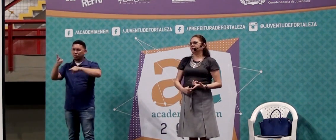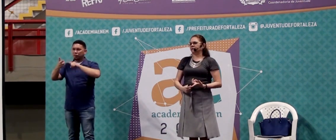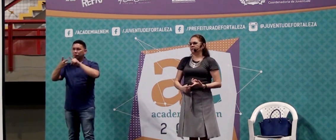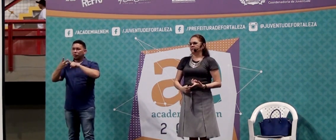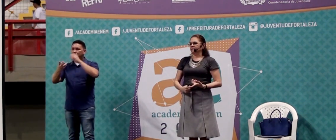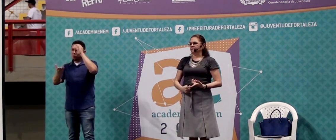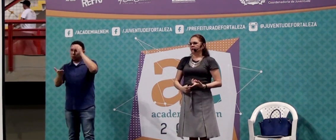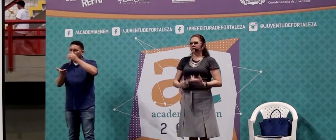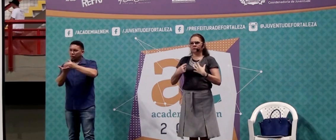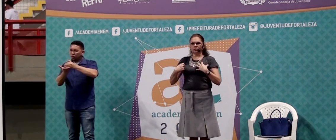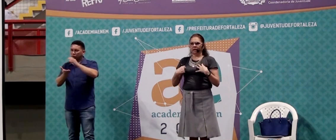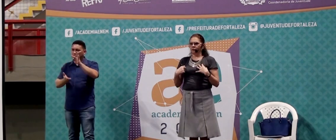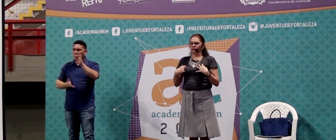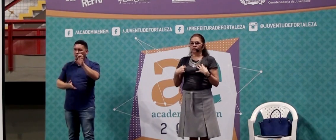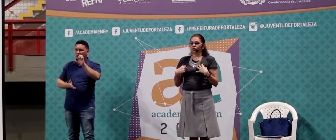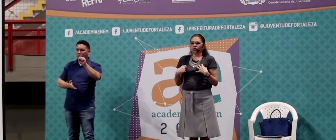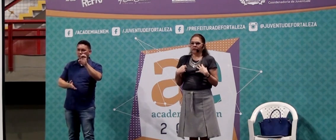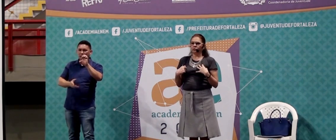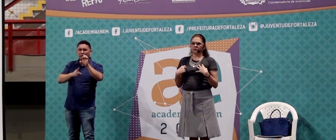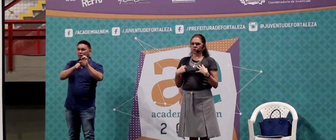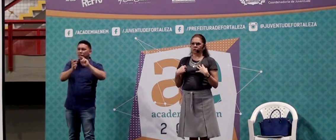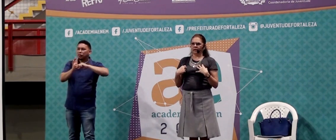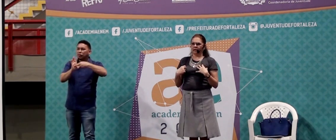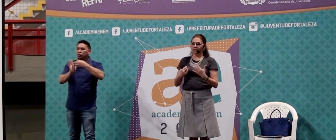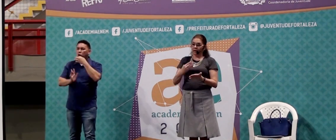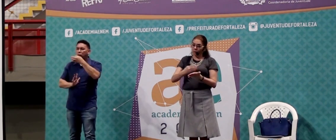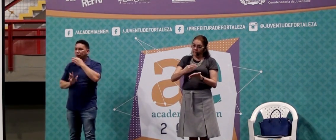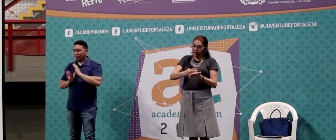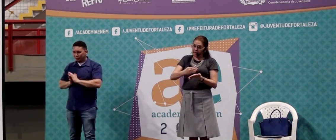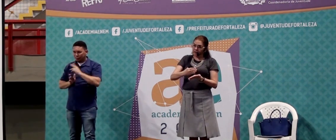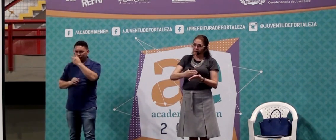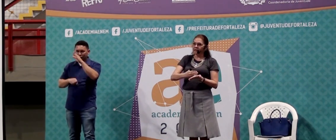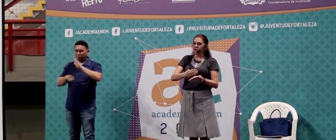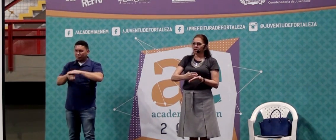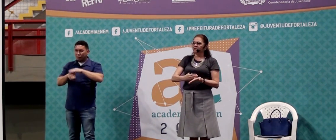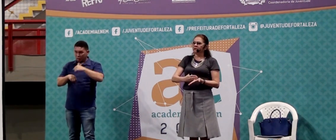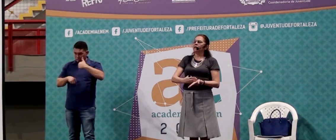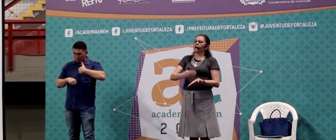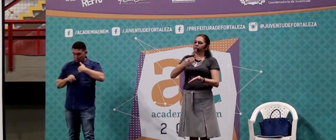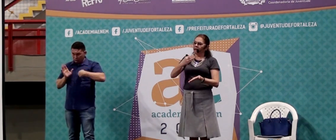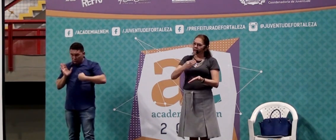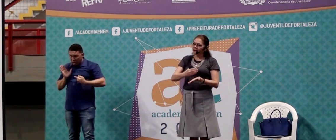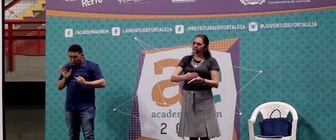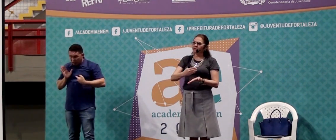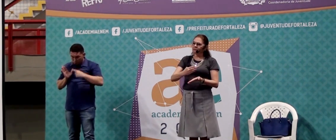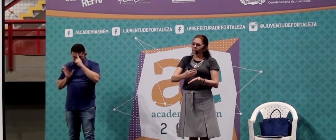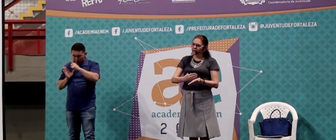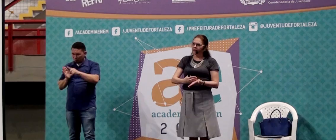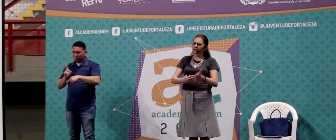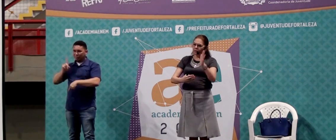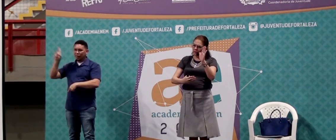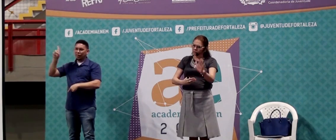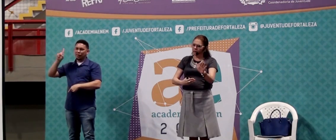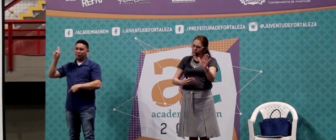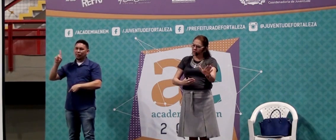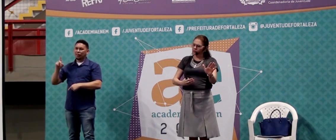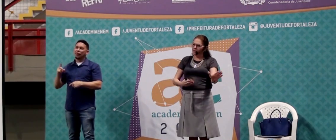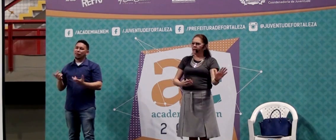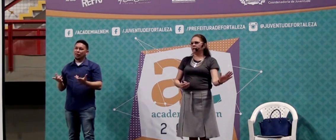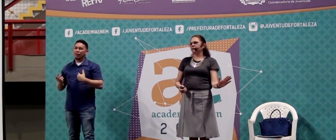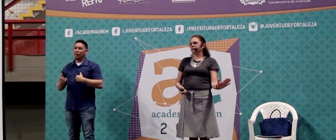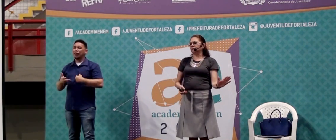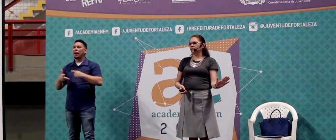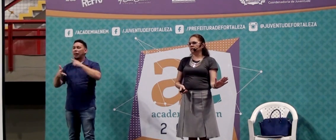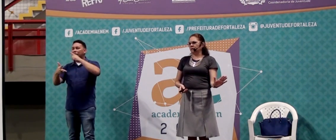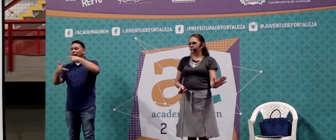a tese. Esse modelo não sou eu que estou querendo, é o MEC que diz. A redação do Enem, o aluno tem que botar o